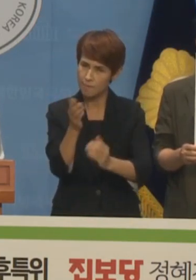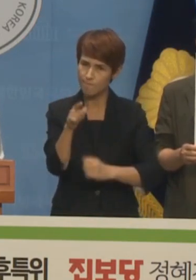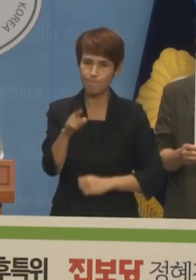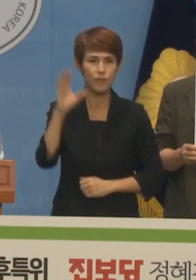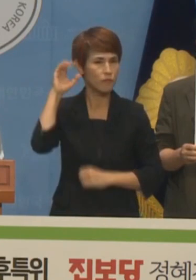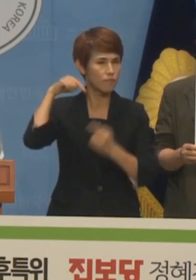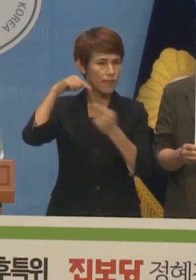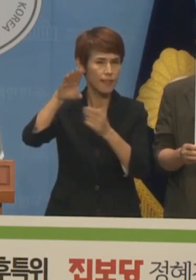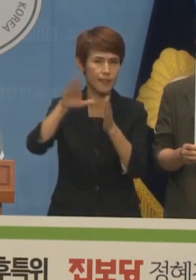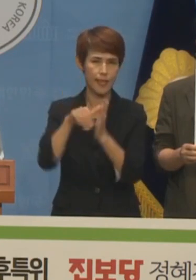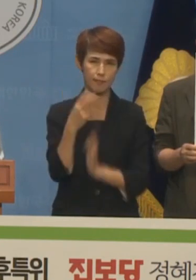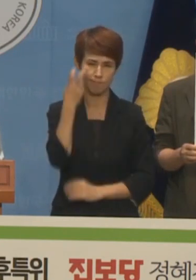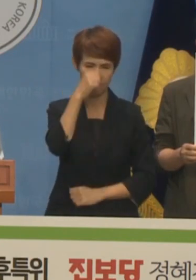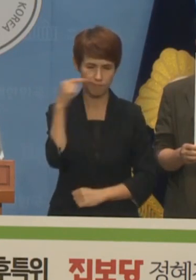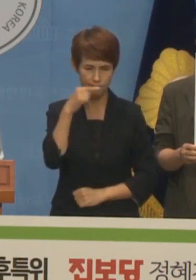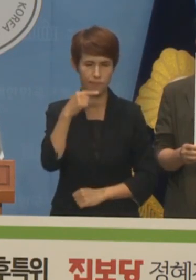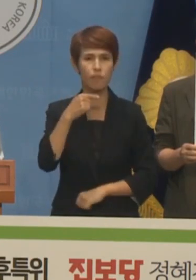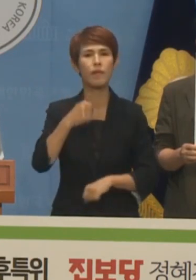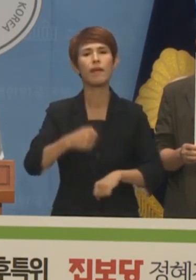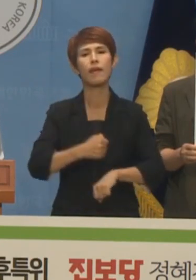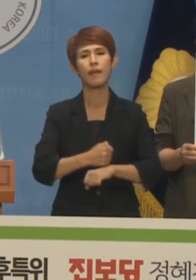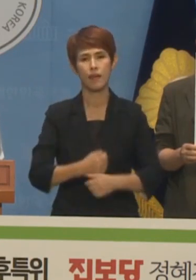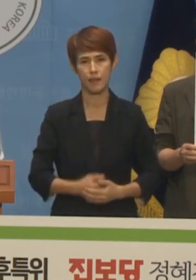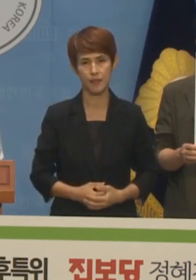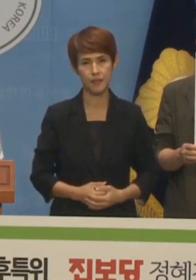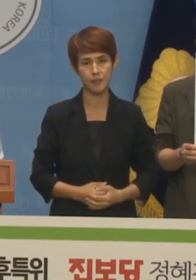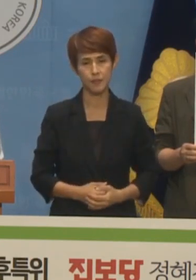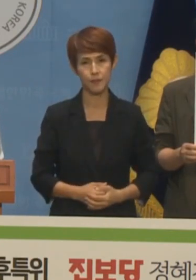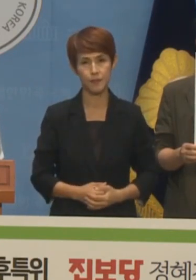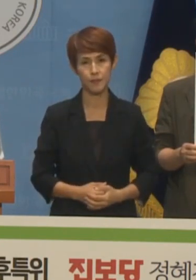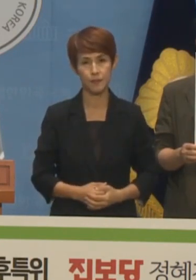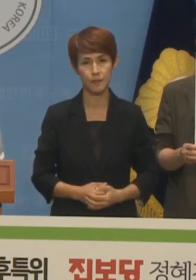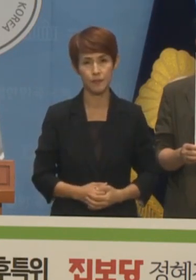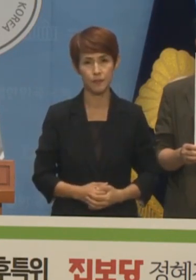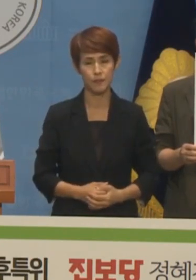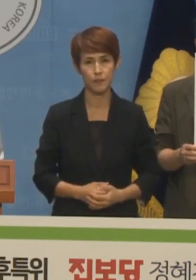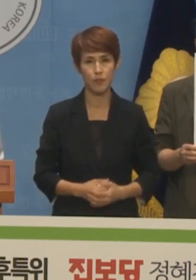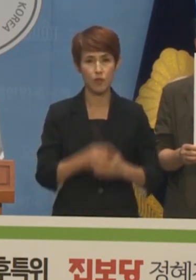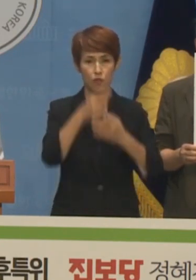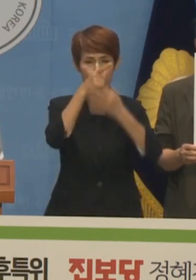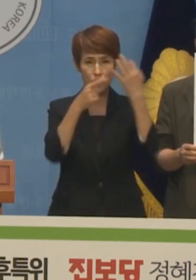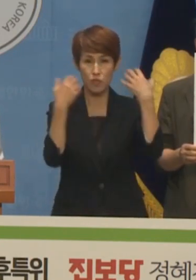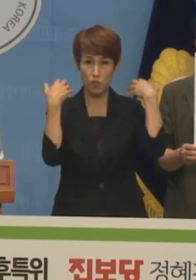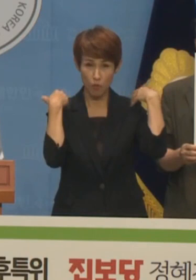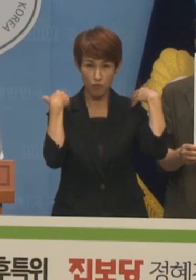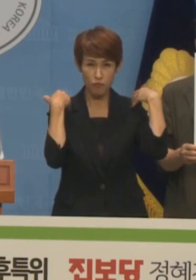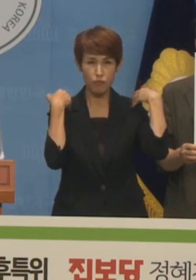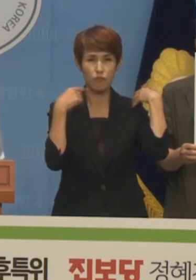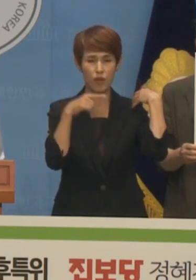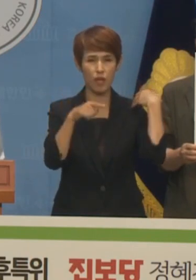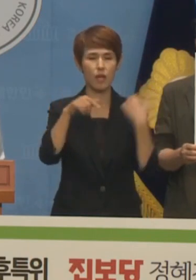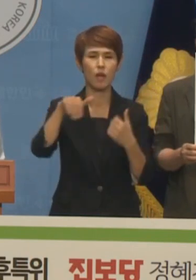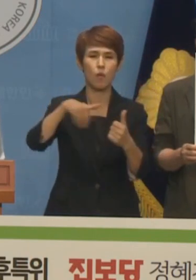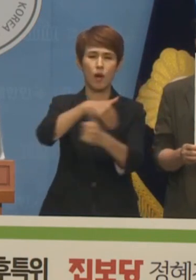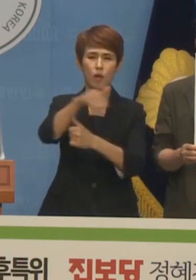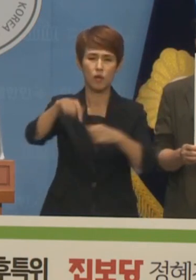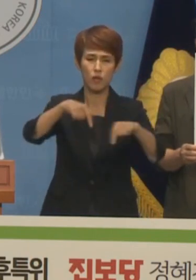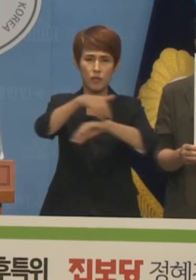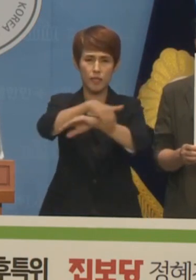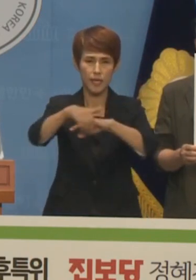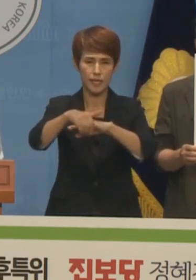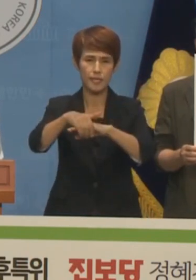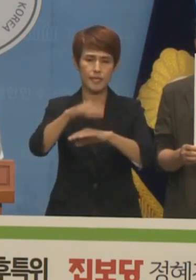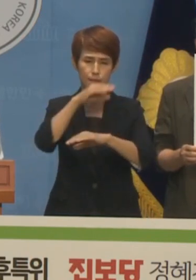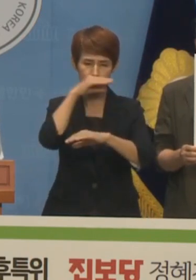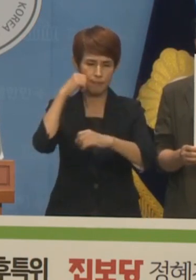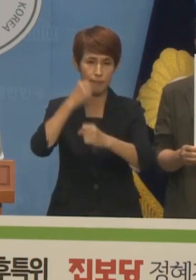인사청문회에서 철저하게 검증하겠습니다. 더불어 윤석열 정부의 후퇴하는 환경정책을 바로잡기 위해